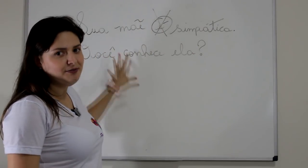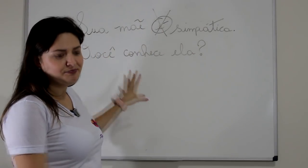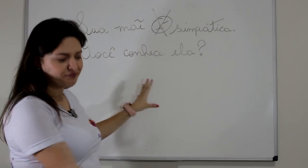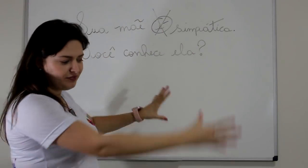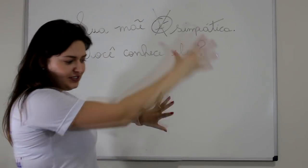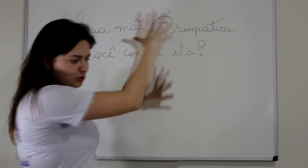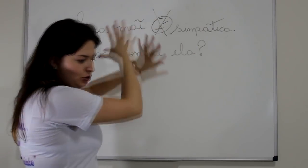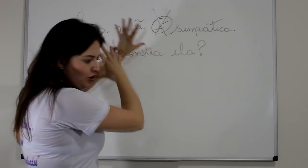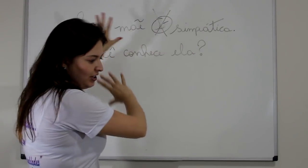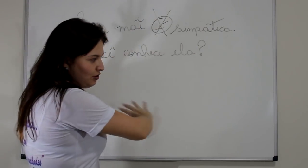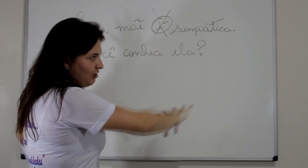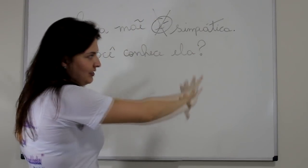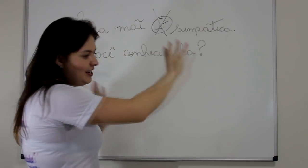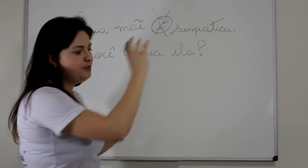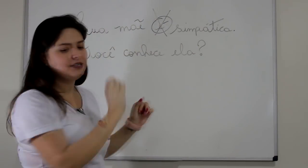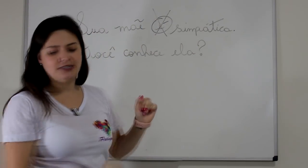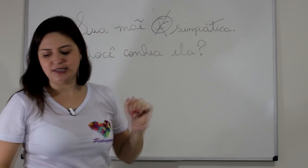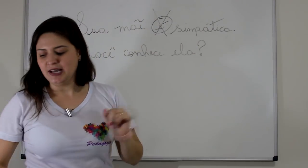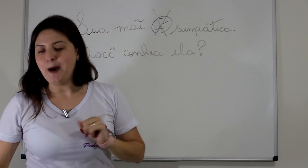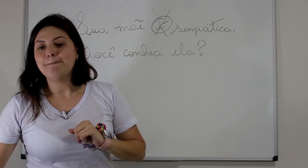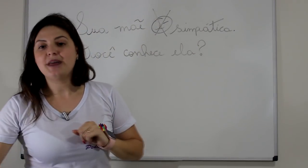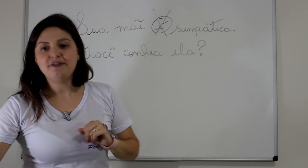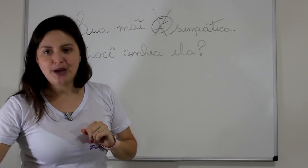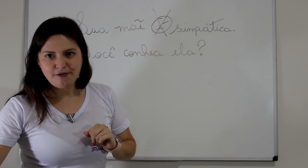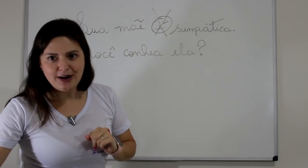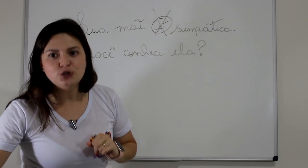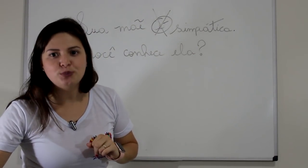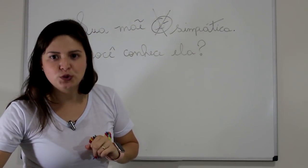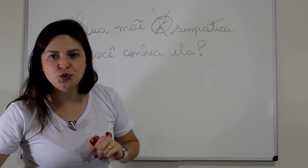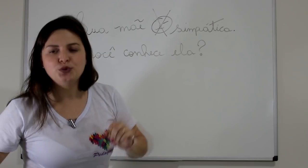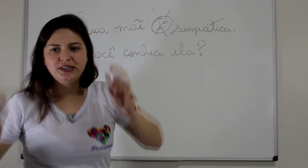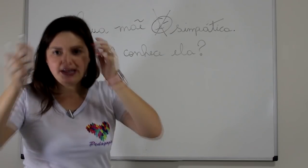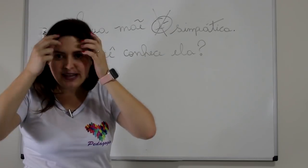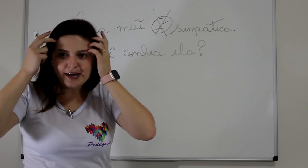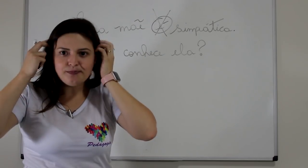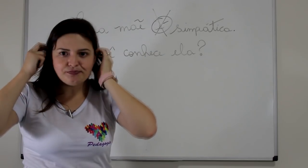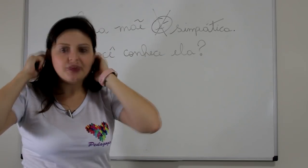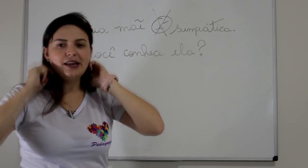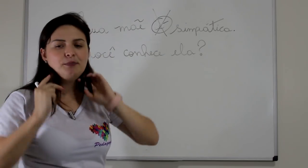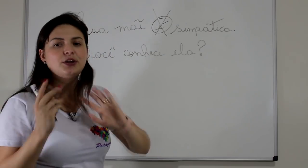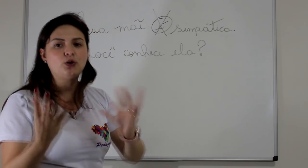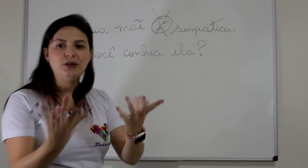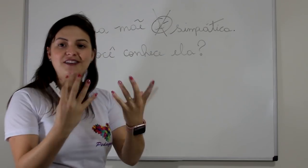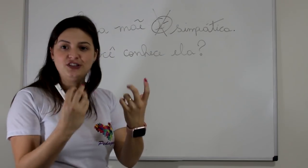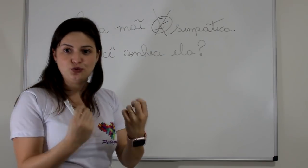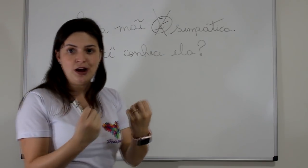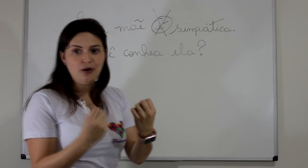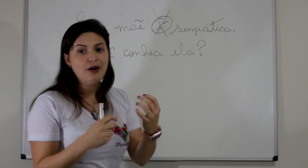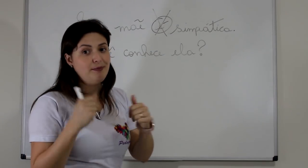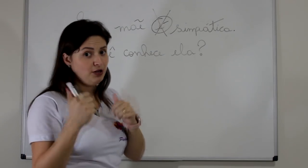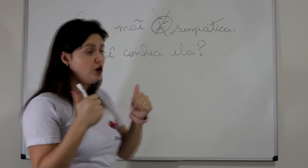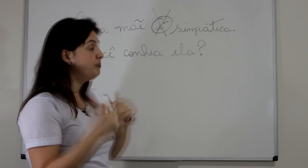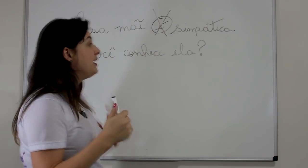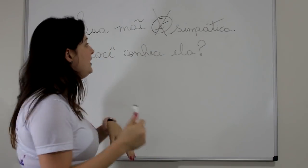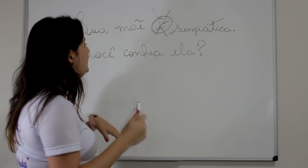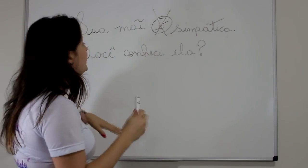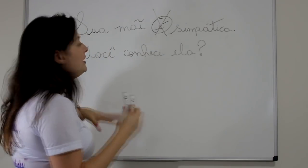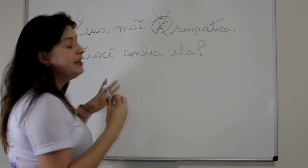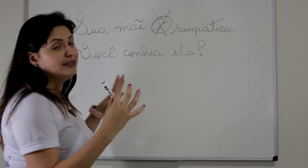daqui, fazer o troca-troca da Libras, para ficar fácil para o surdo entender, né? Porque como ele é visual, é melhor para ele